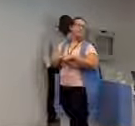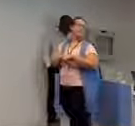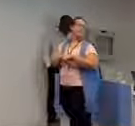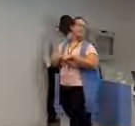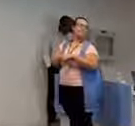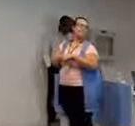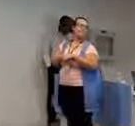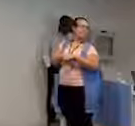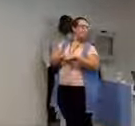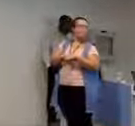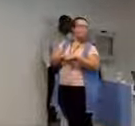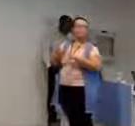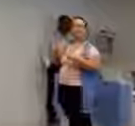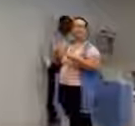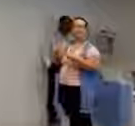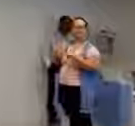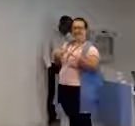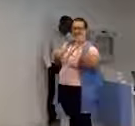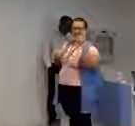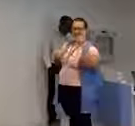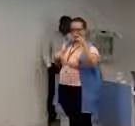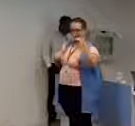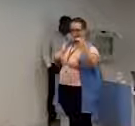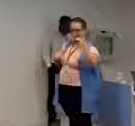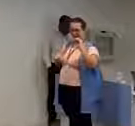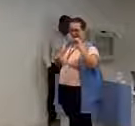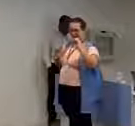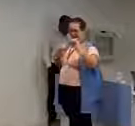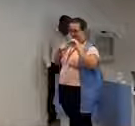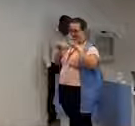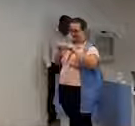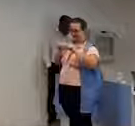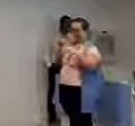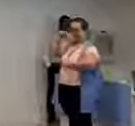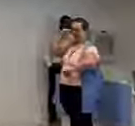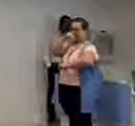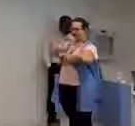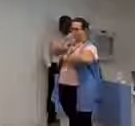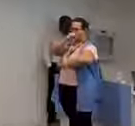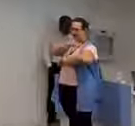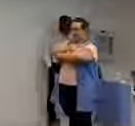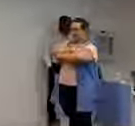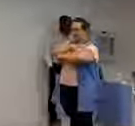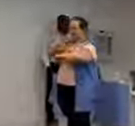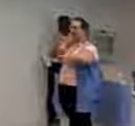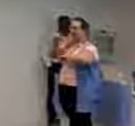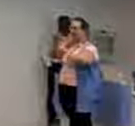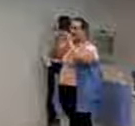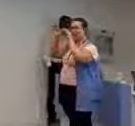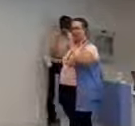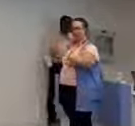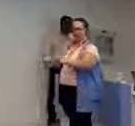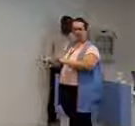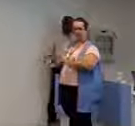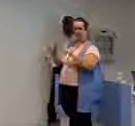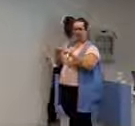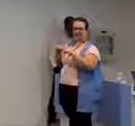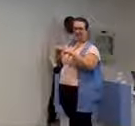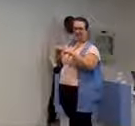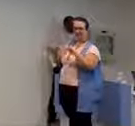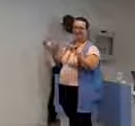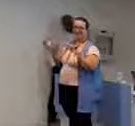Porque a possibilidade de eu produzir esse estampo, chegar no final, a hora que eu vou